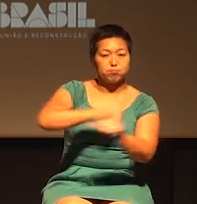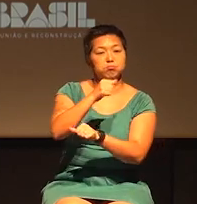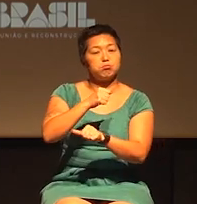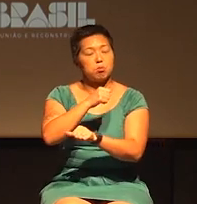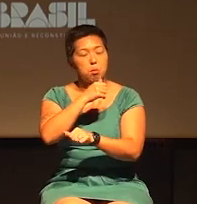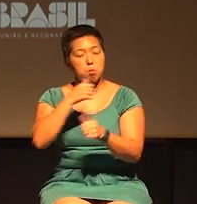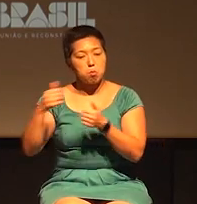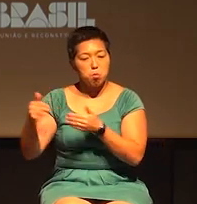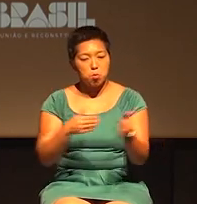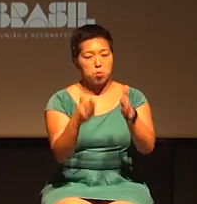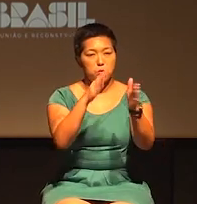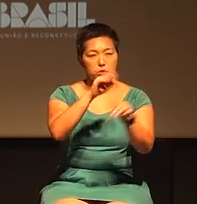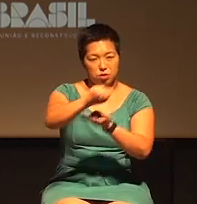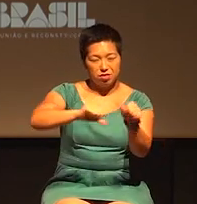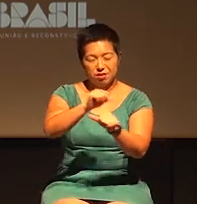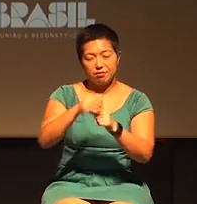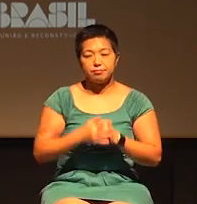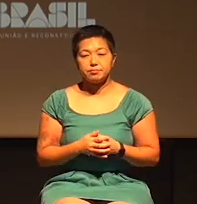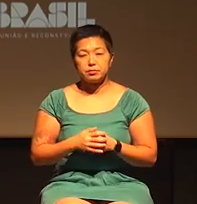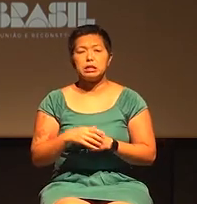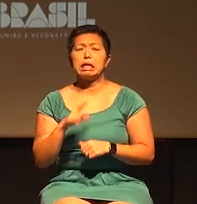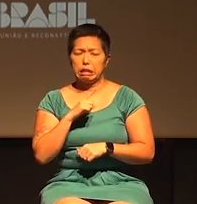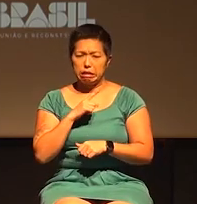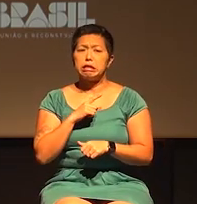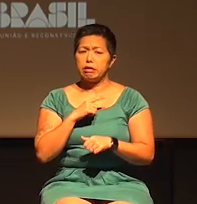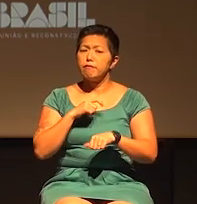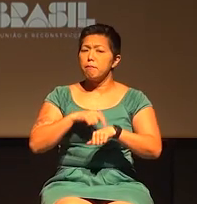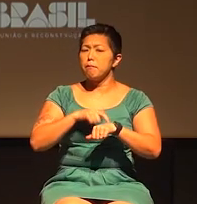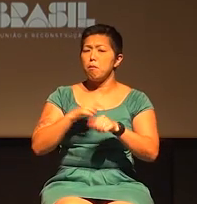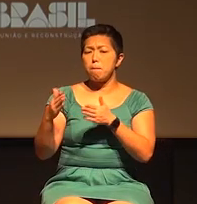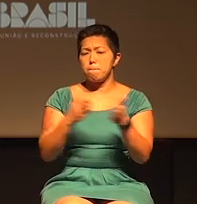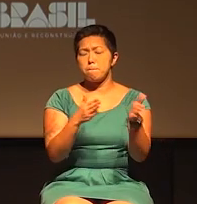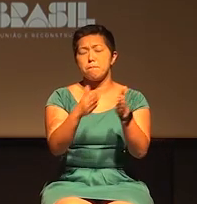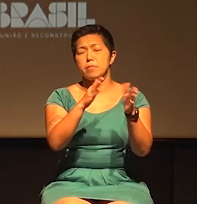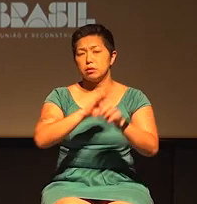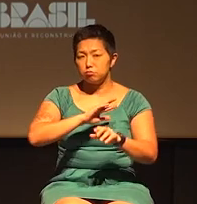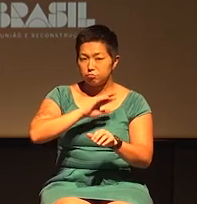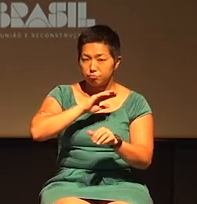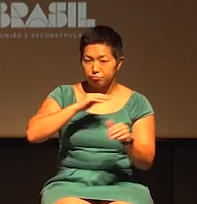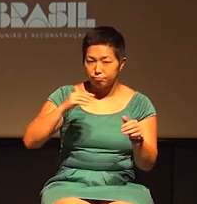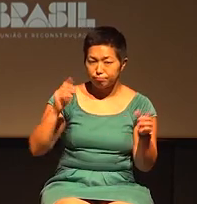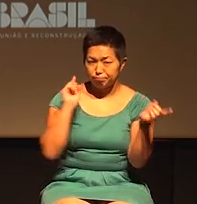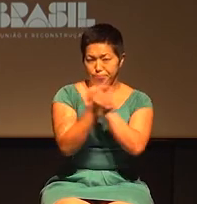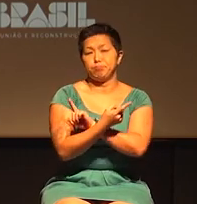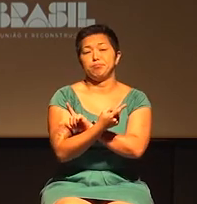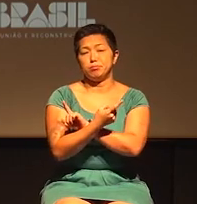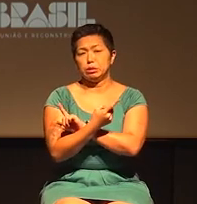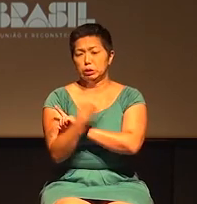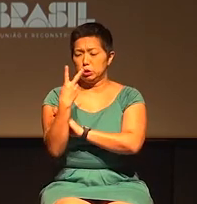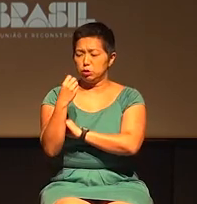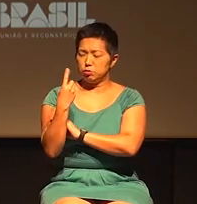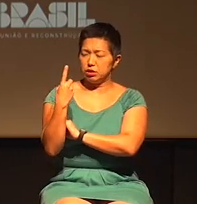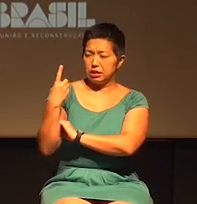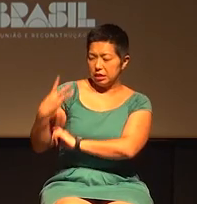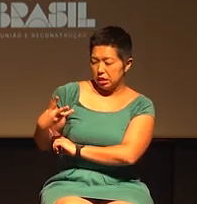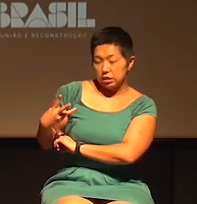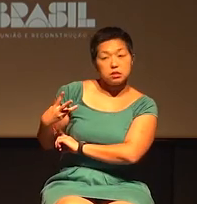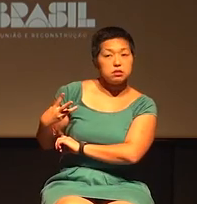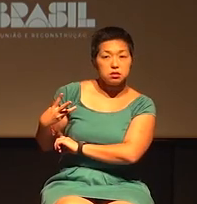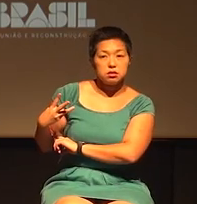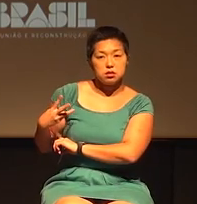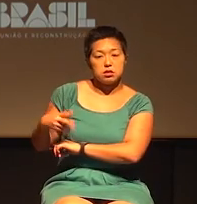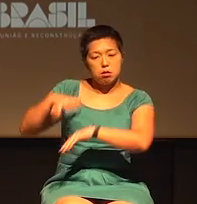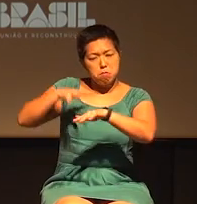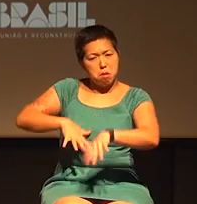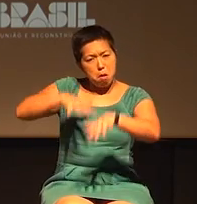né acho que a gente tá teve muitos momentos disruptivos desde 2 desde 2013 que as ruas